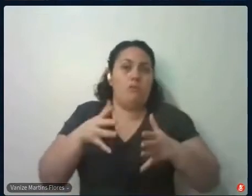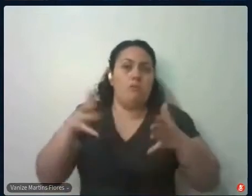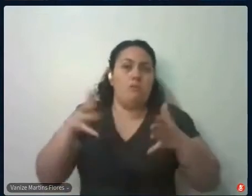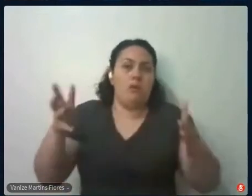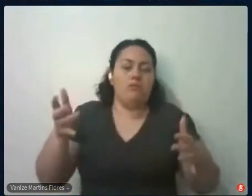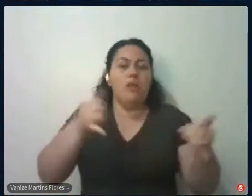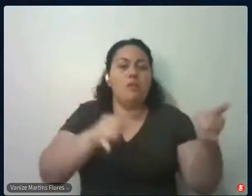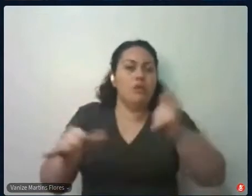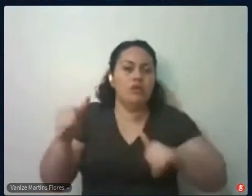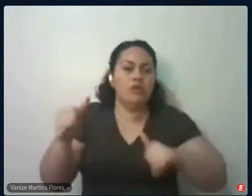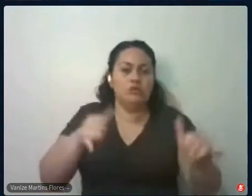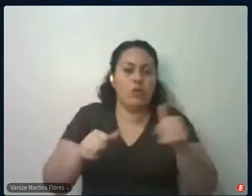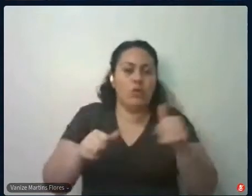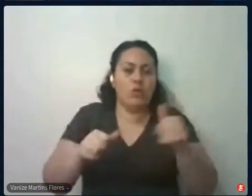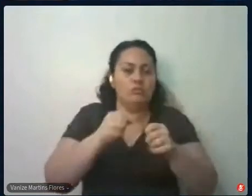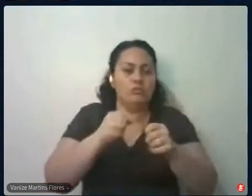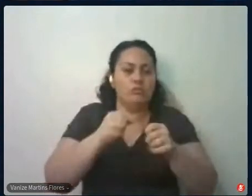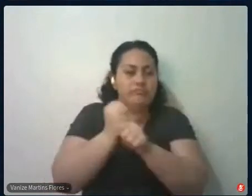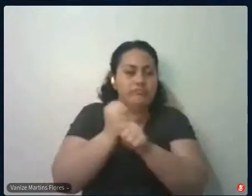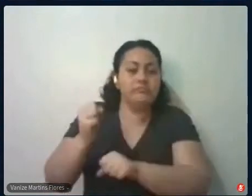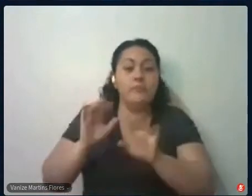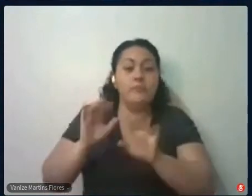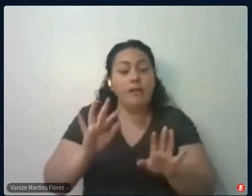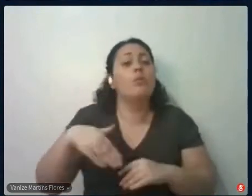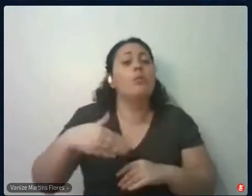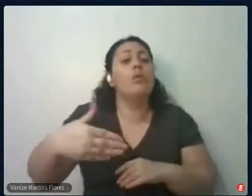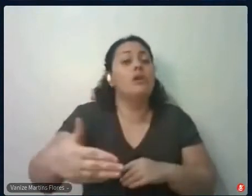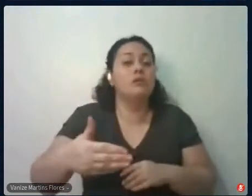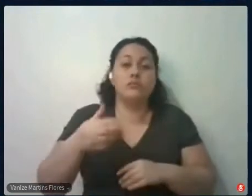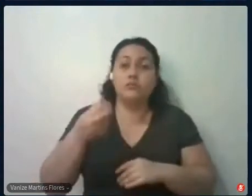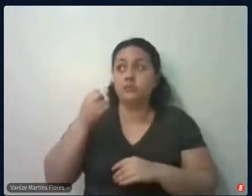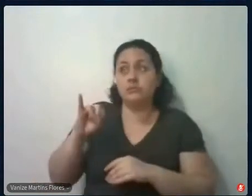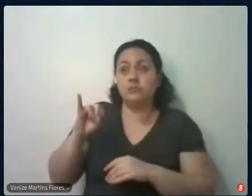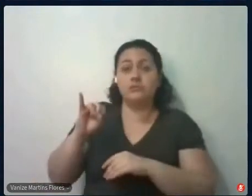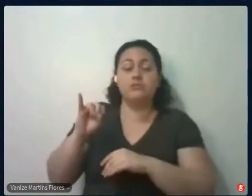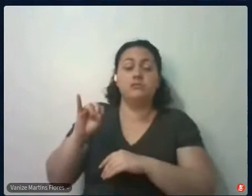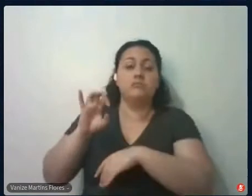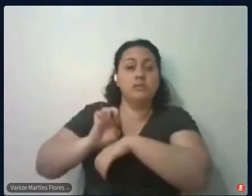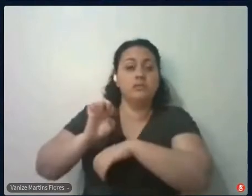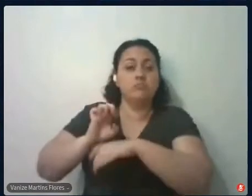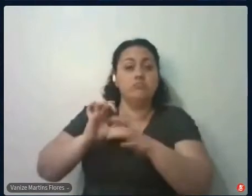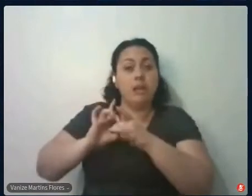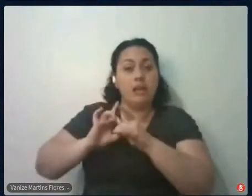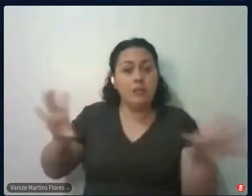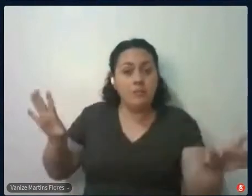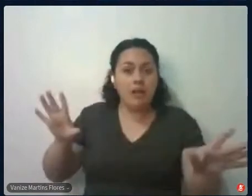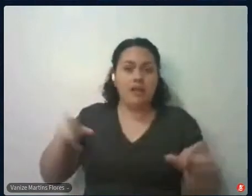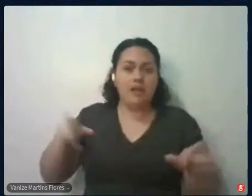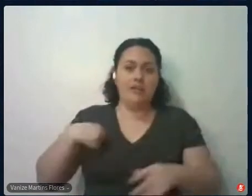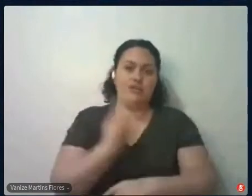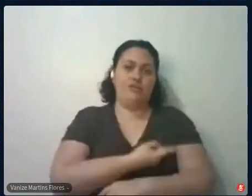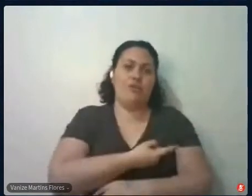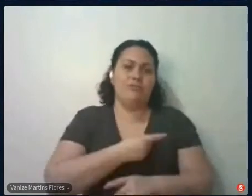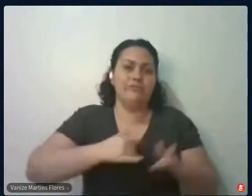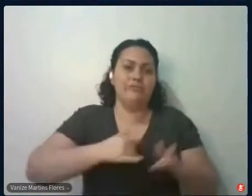só vai acontecer quando também tiver a liberação da circulação, né? Assim como a biblioteca, tem coisas que só vão